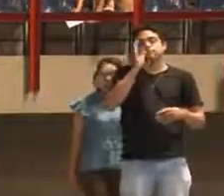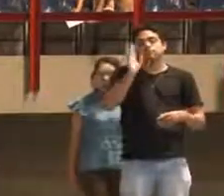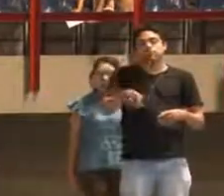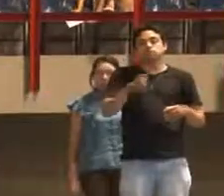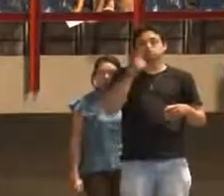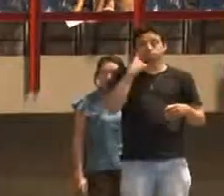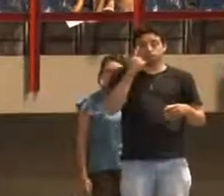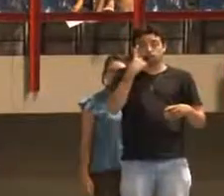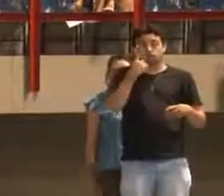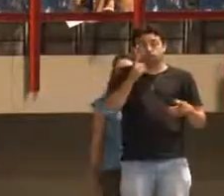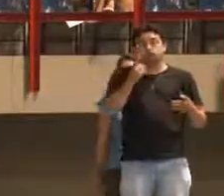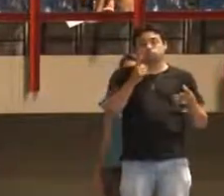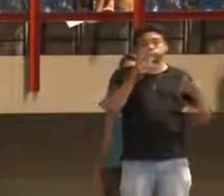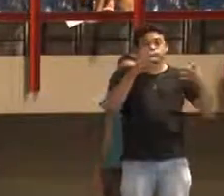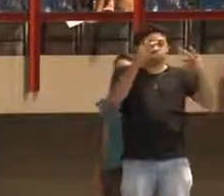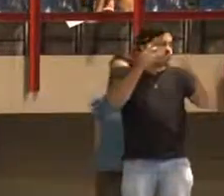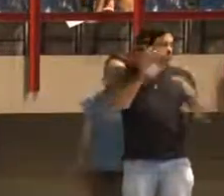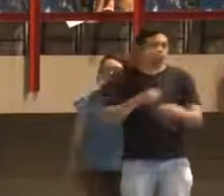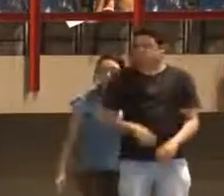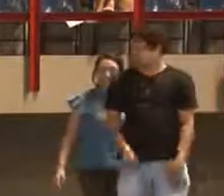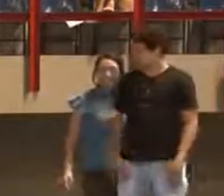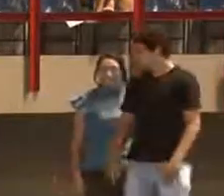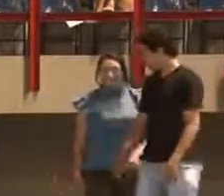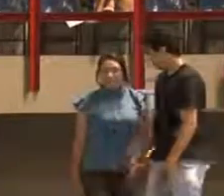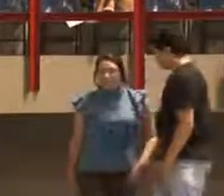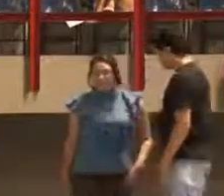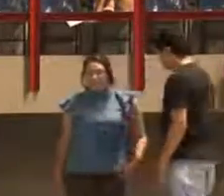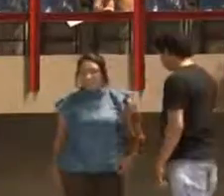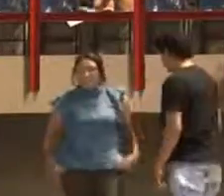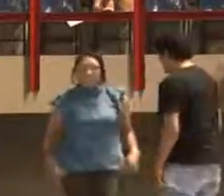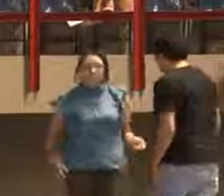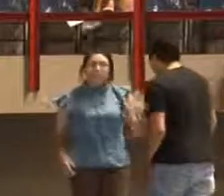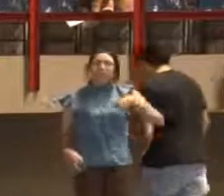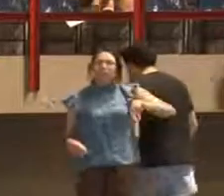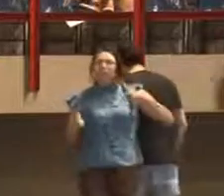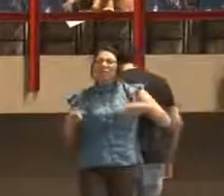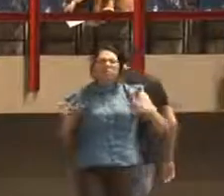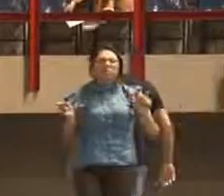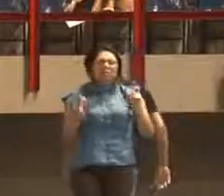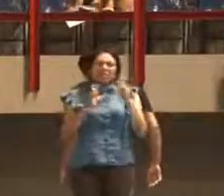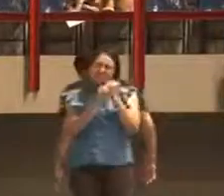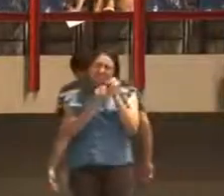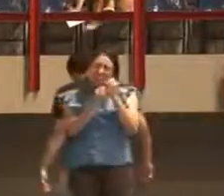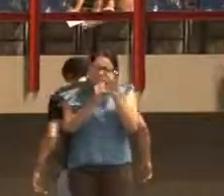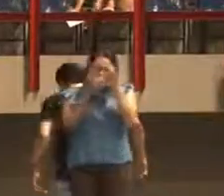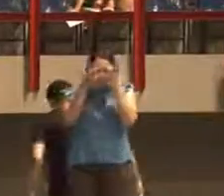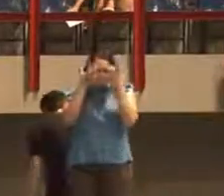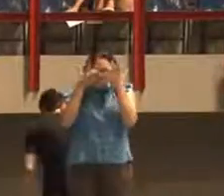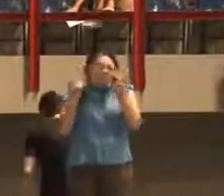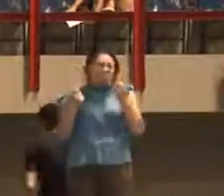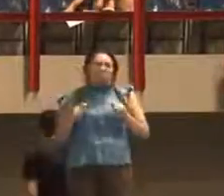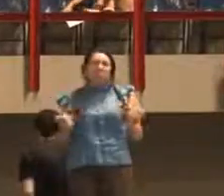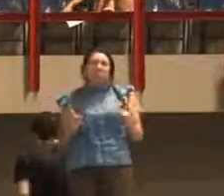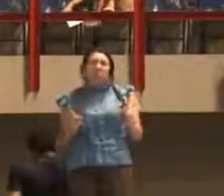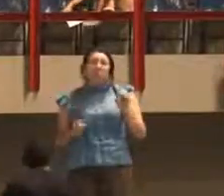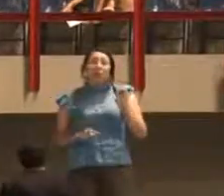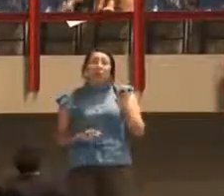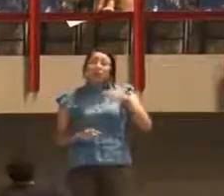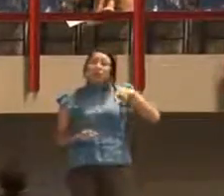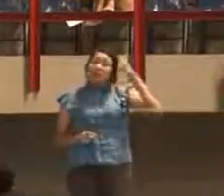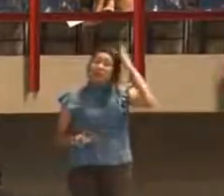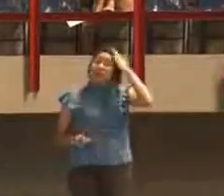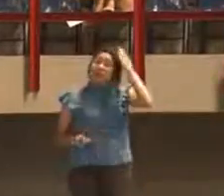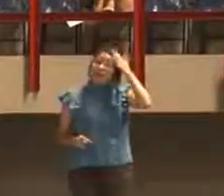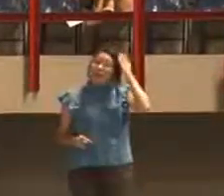combinatória é um assunto interessante porque você não precisa decorar fórmula. É lógico que se você souber